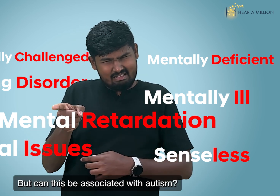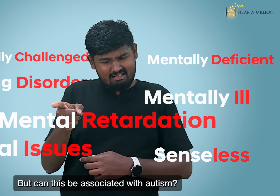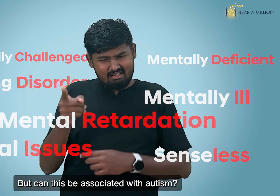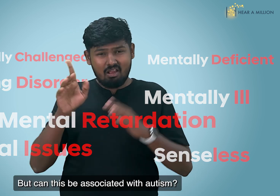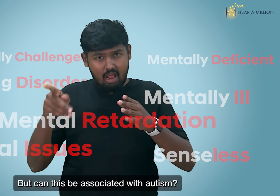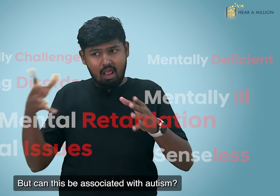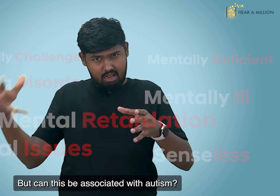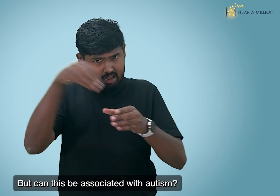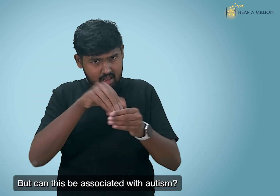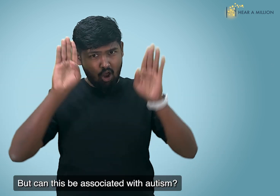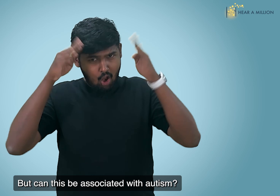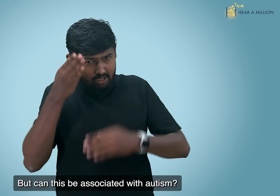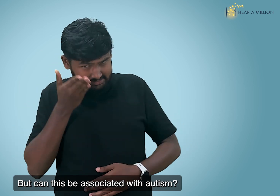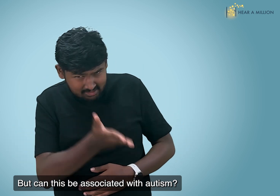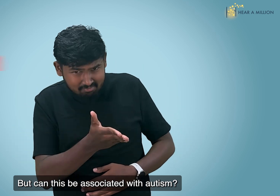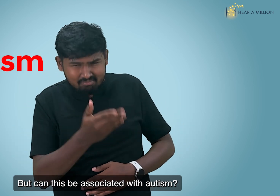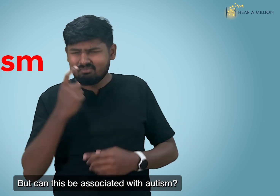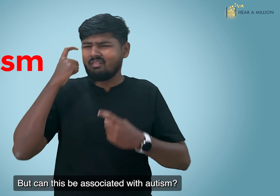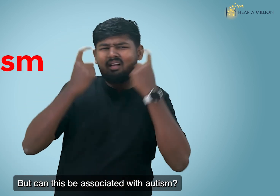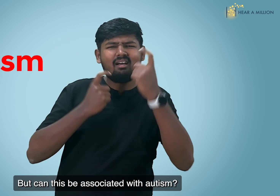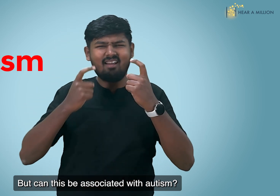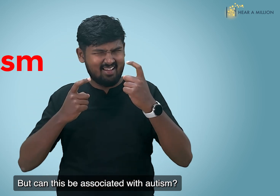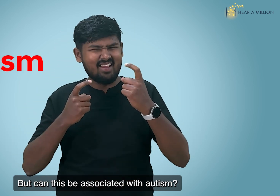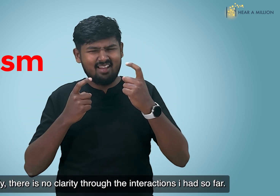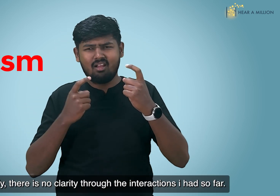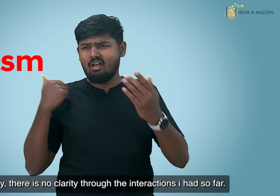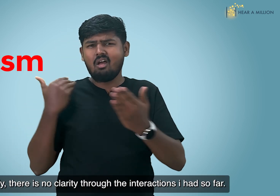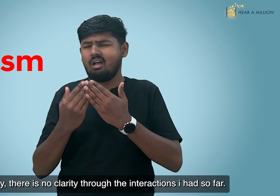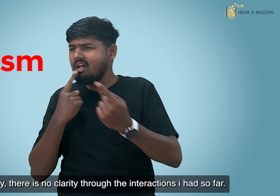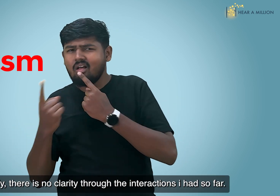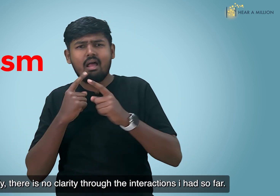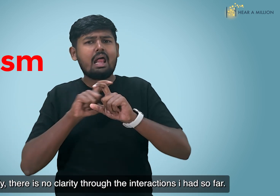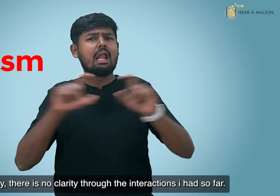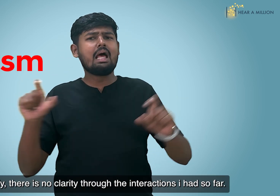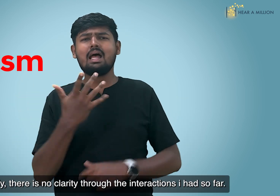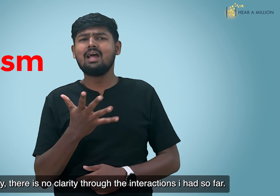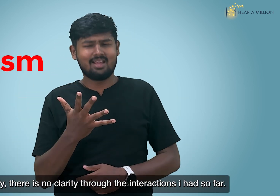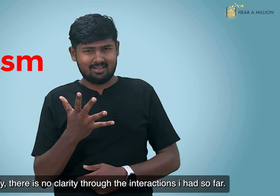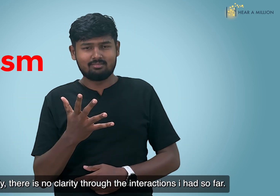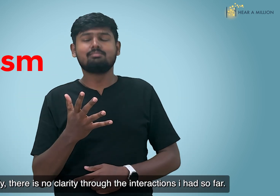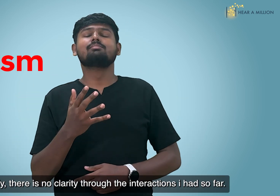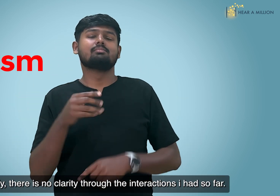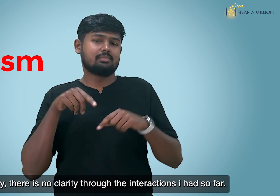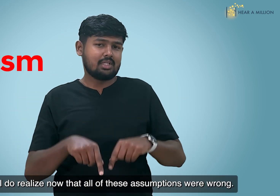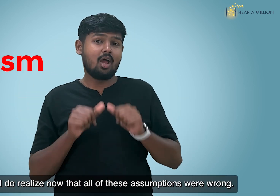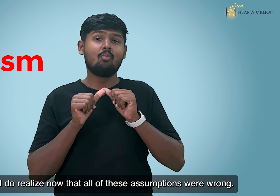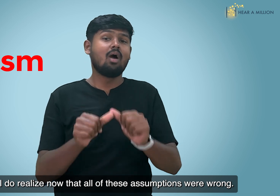लेबल करते हैं। लेकिन क्या ये ऑटिज्म से जुड़ा हो सकता है? ईमानदारी से अब तक मेरी बातचीत से कुछ ऐसा स्पष्टता नहीं है।